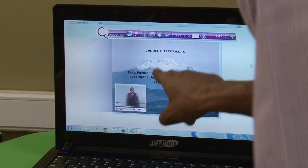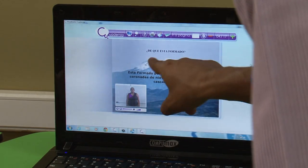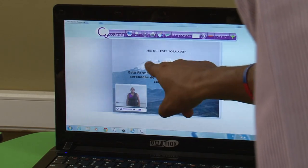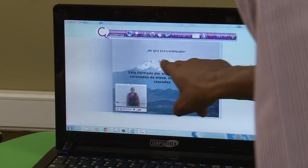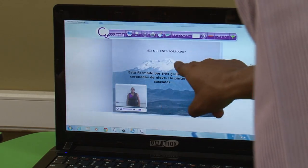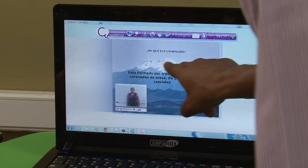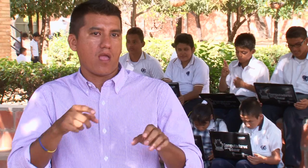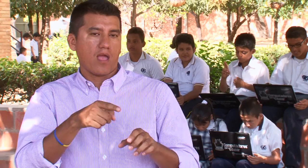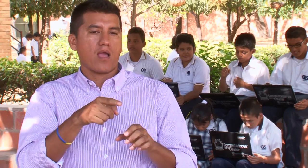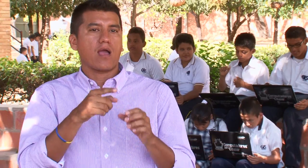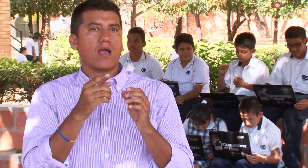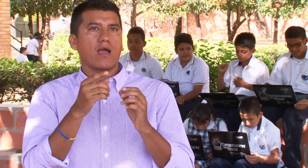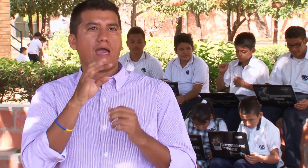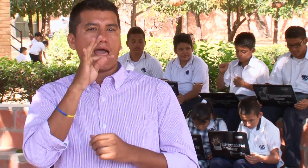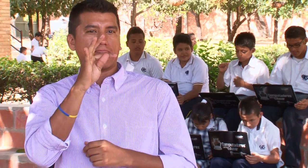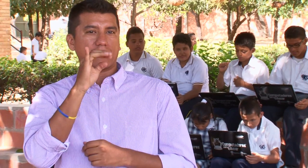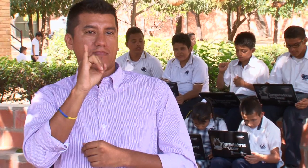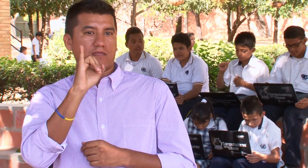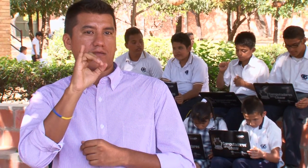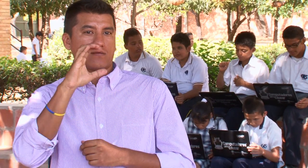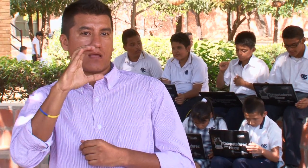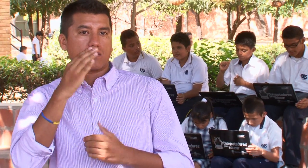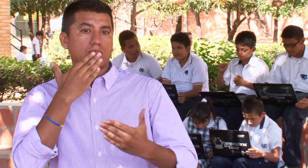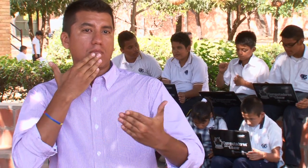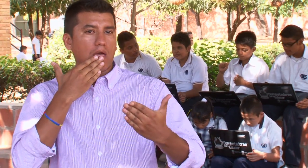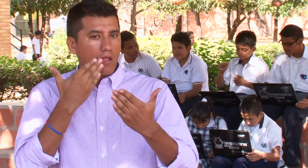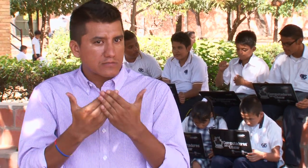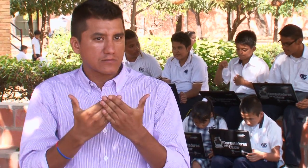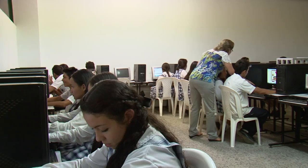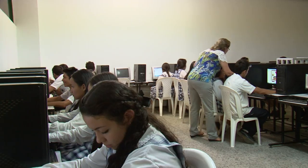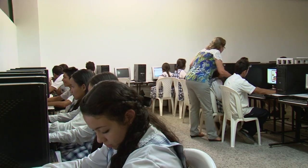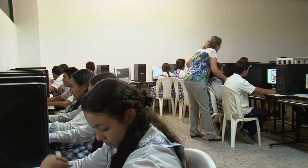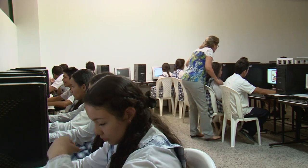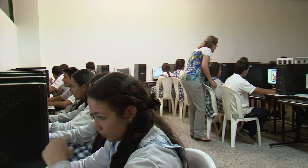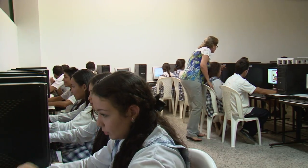permitido aprender a conocer las diferentes áreas en las TIC.